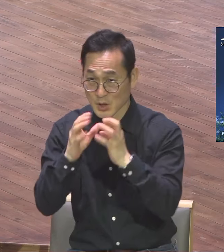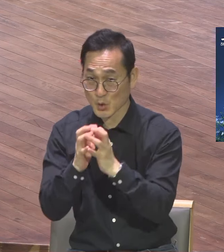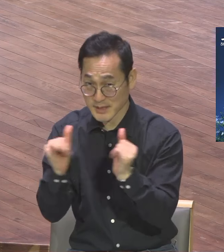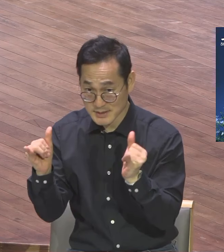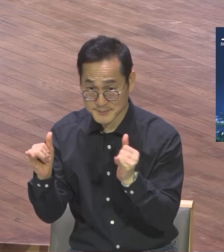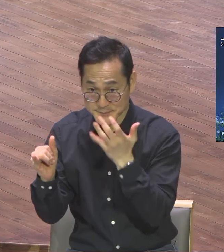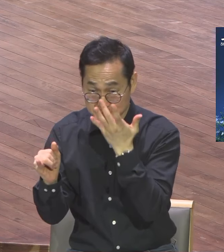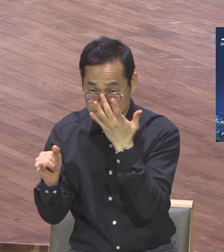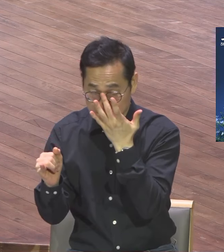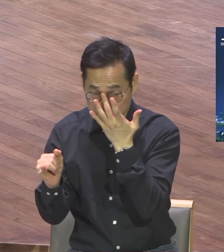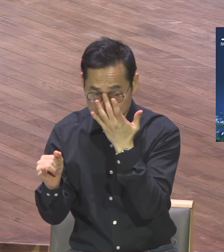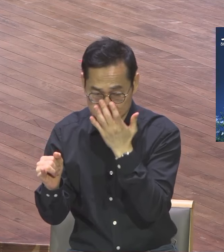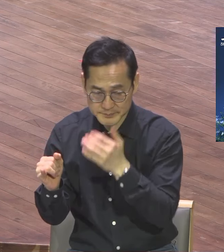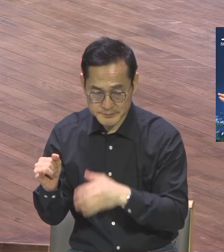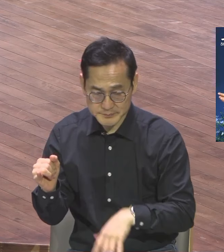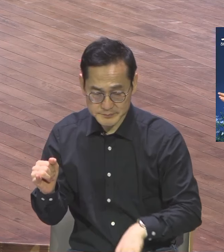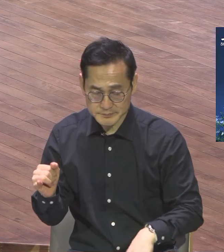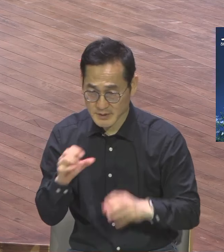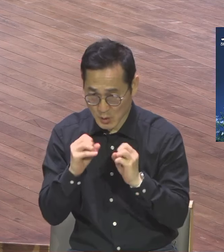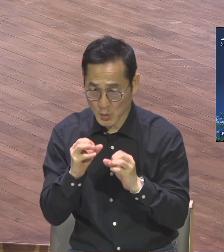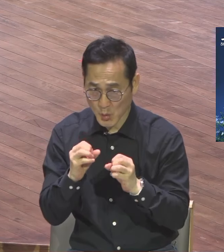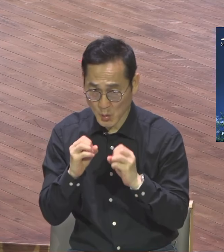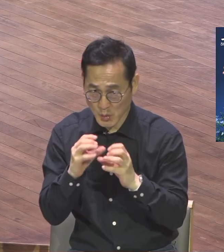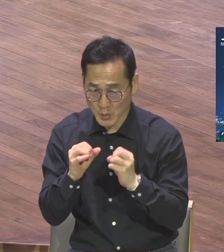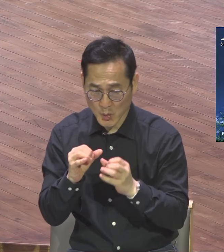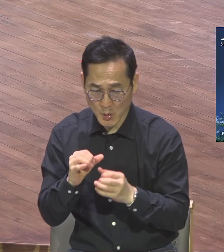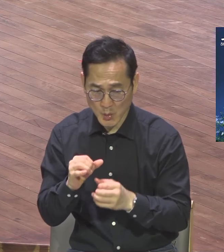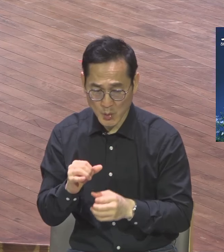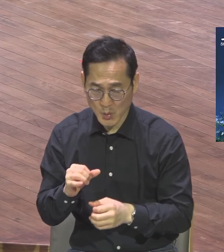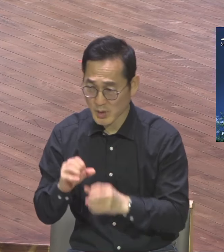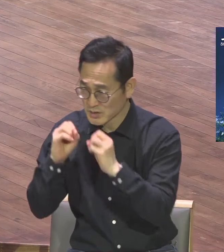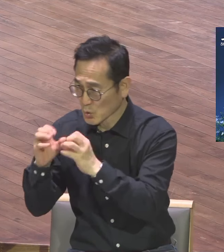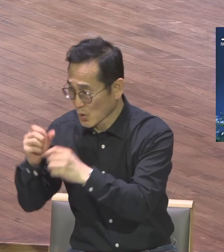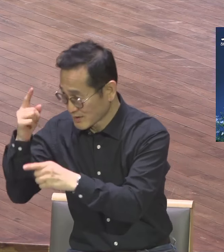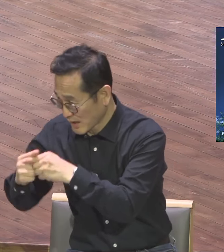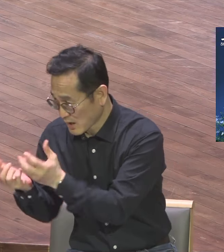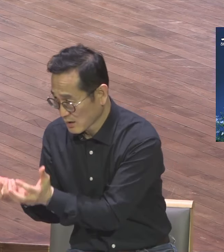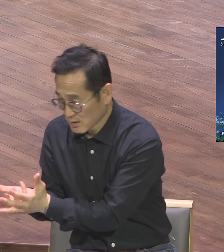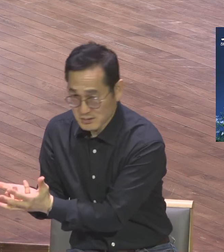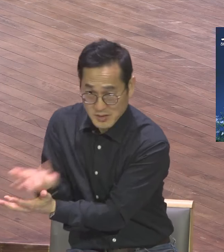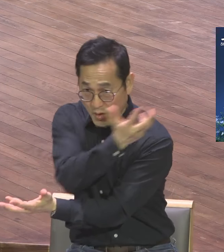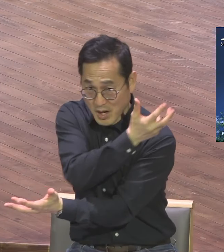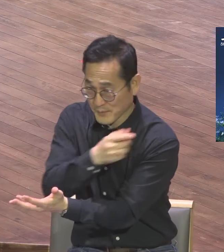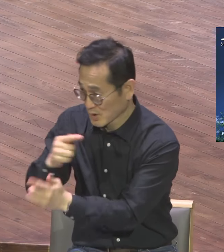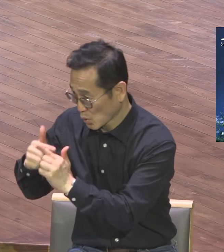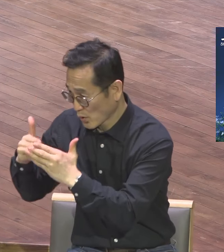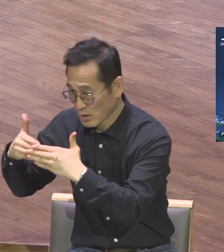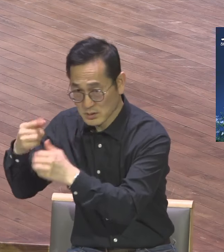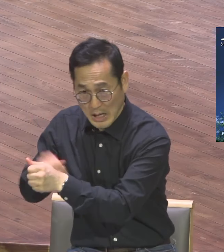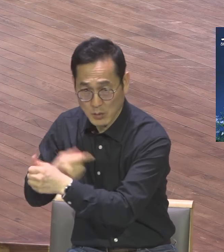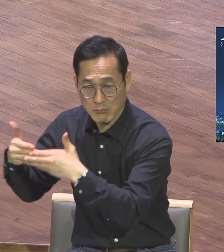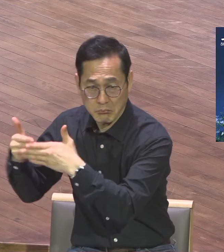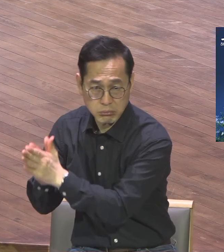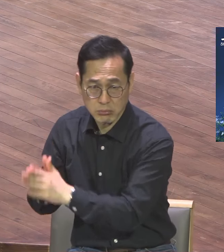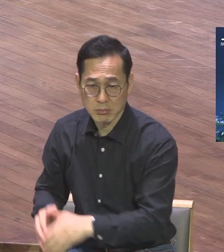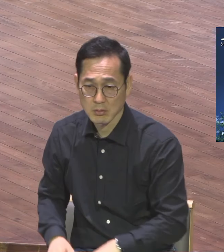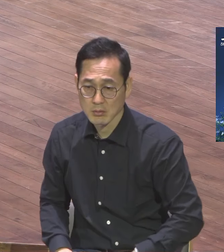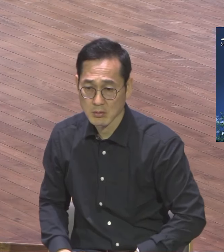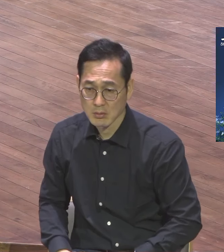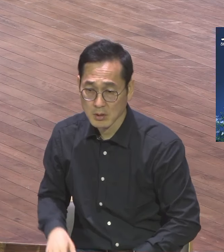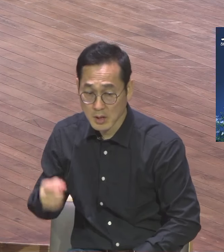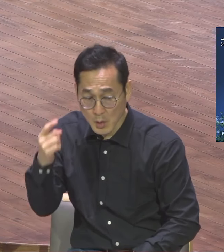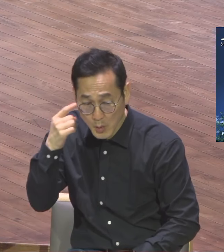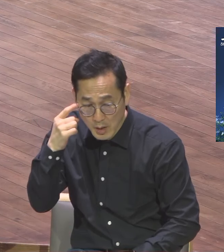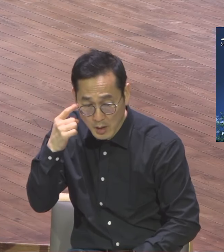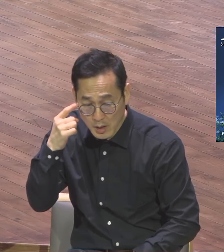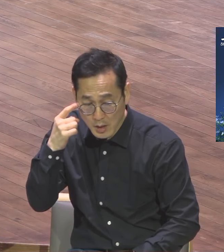즉 일반적으로는 선교하다가 떠나면 끝이에요. 그 동네 흔적도 없어요. 교회 다 없어져 버려요. 왜?